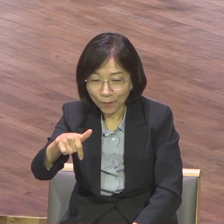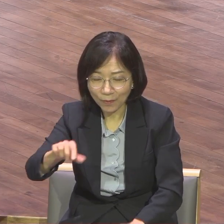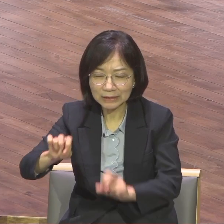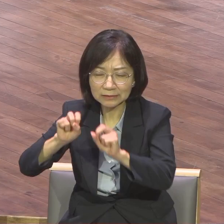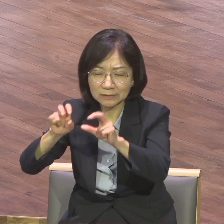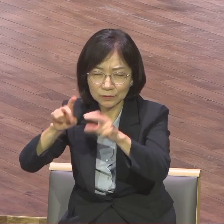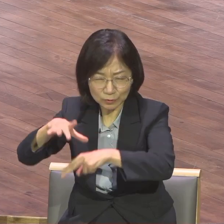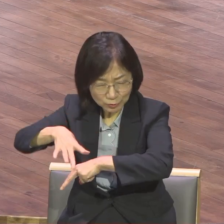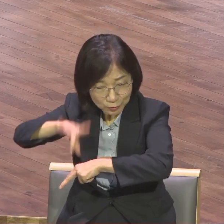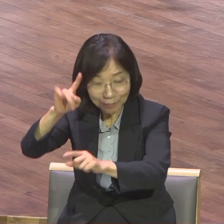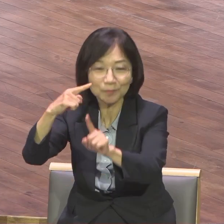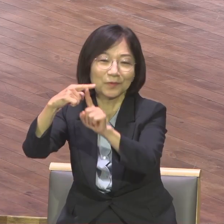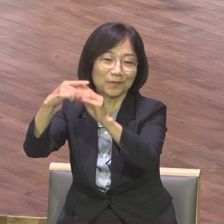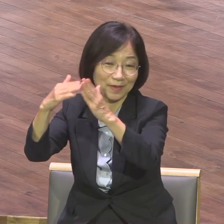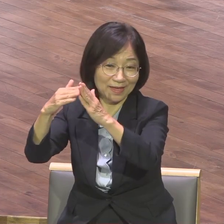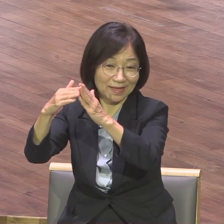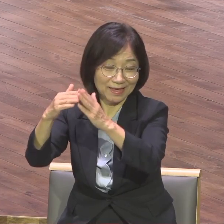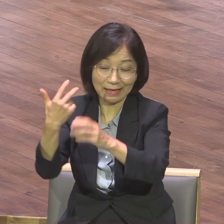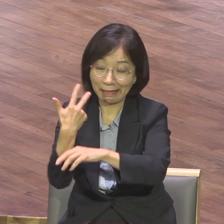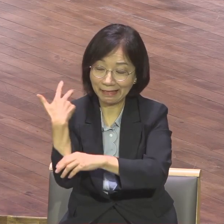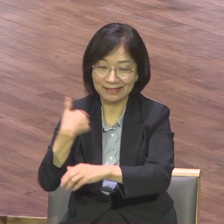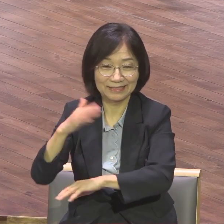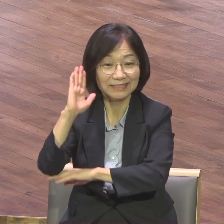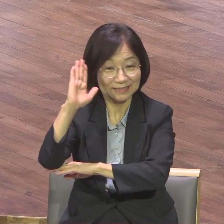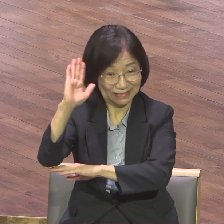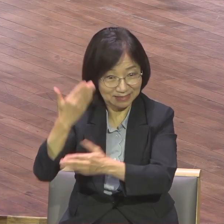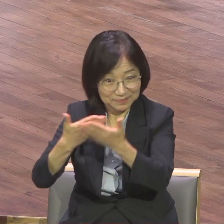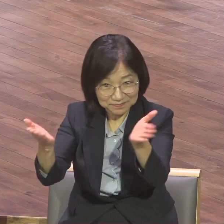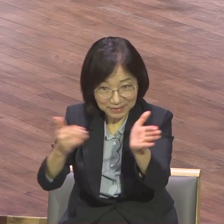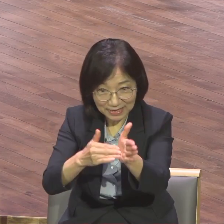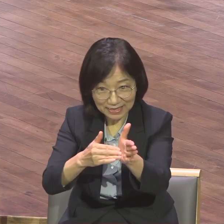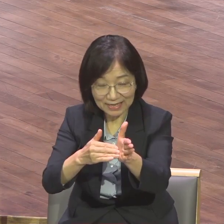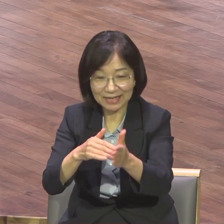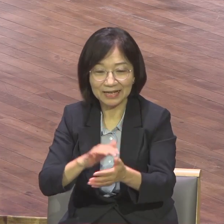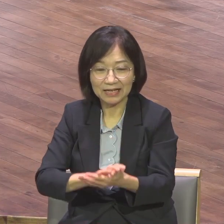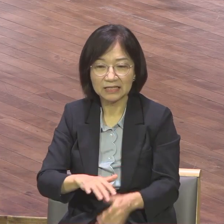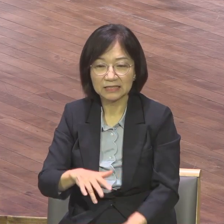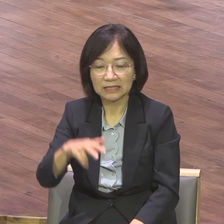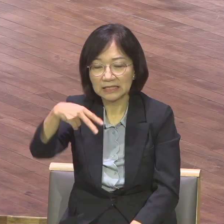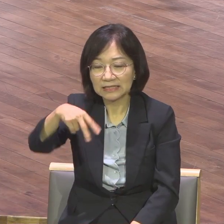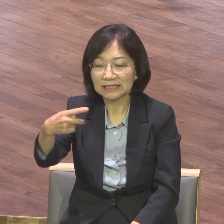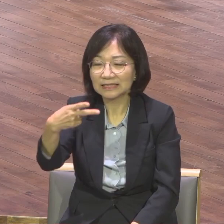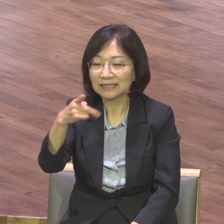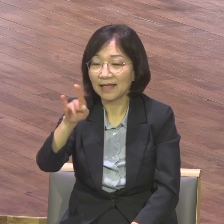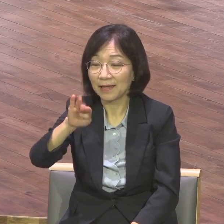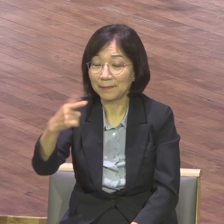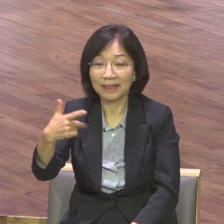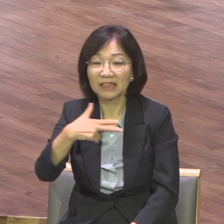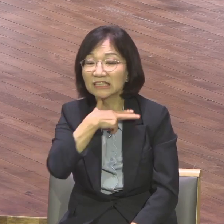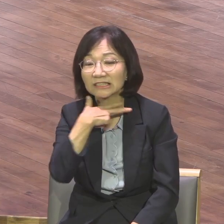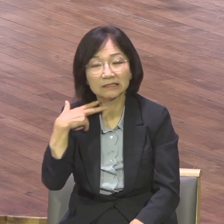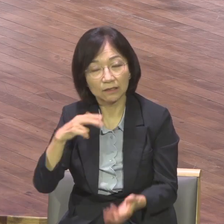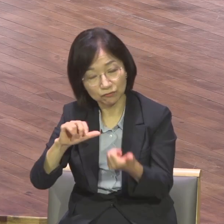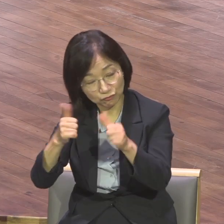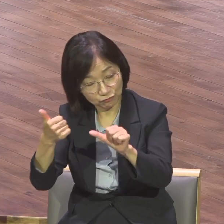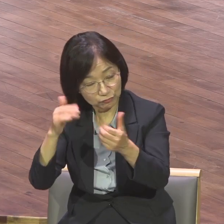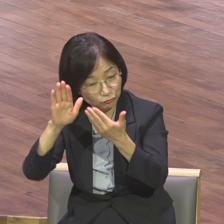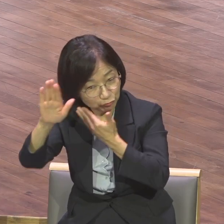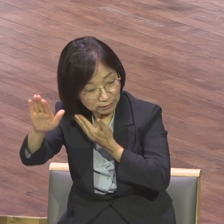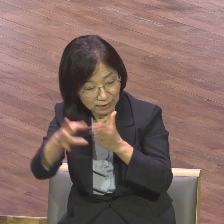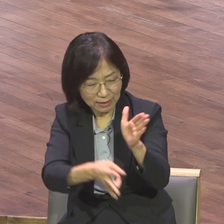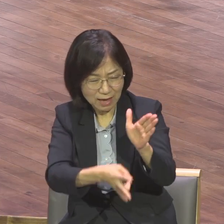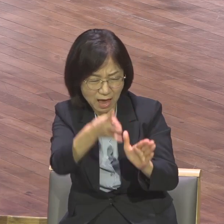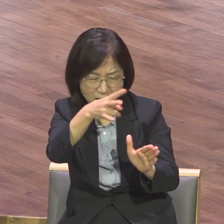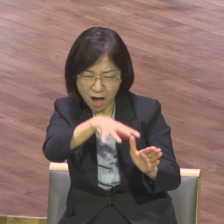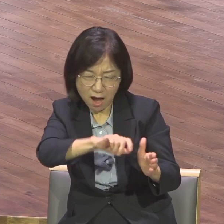보여줬는지에 대해서 잘 살펴보았습니다. 스데반 순교 이후에 예루살렘에 몰아친